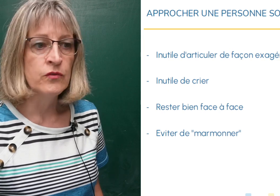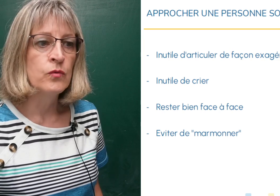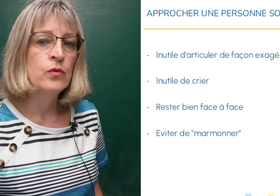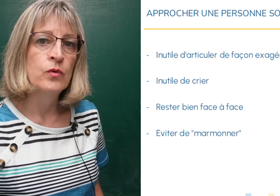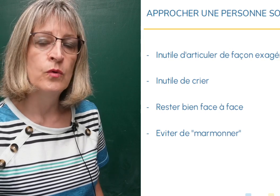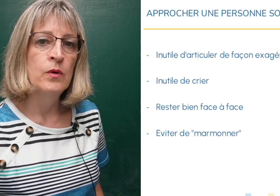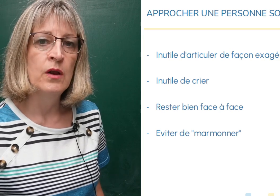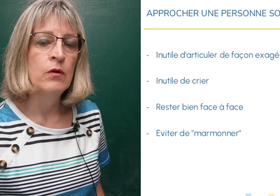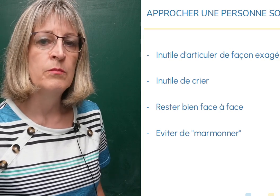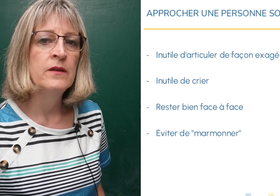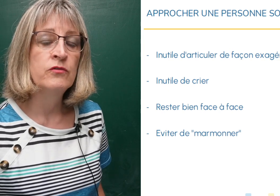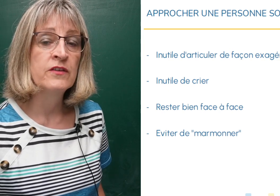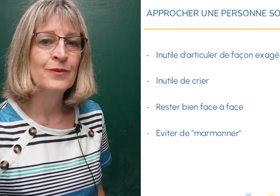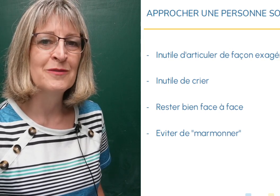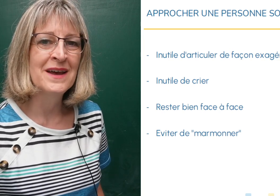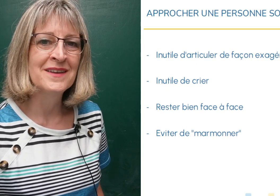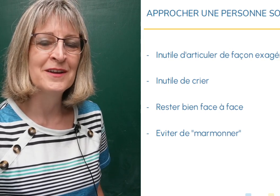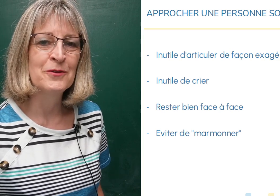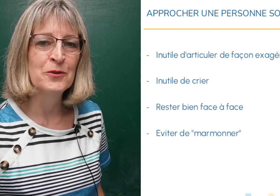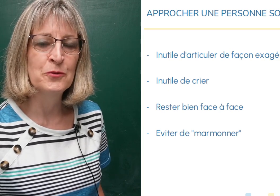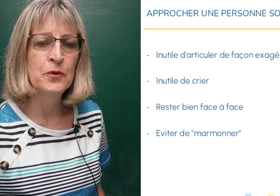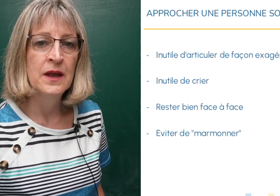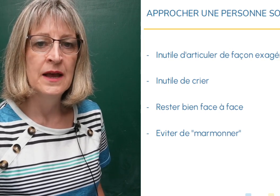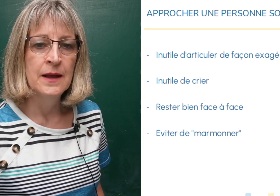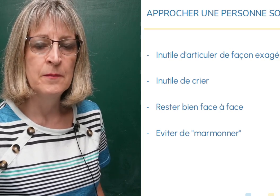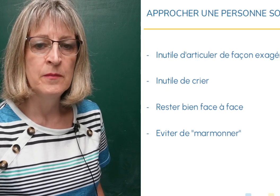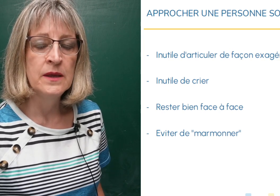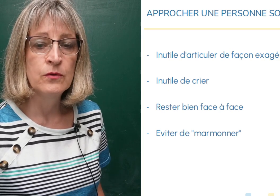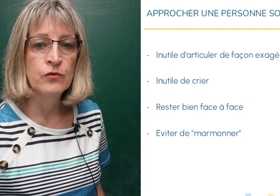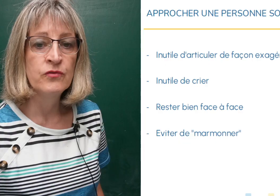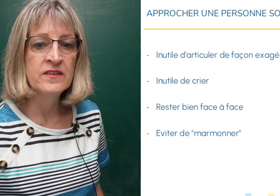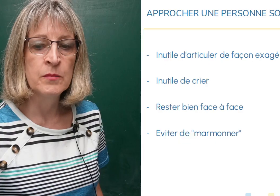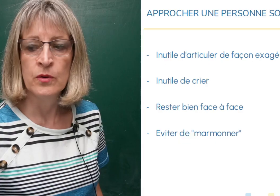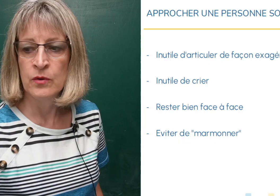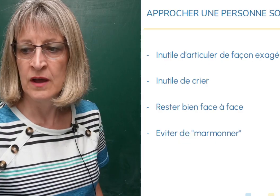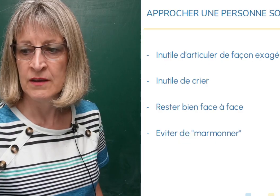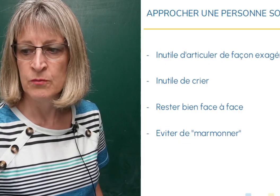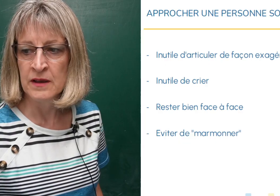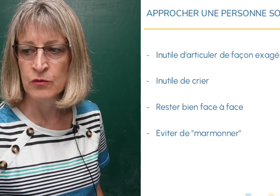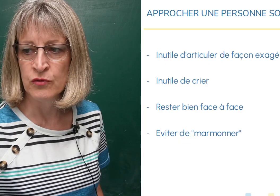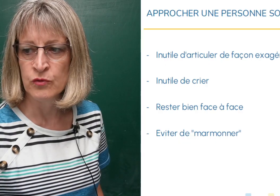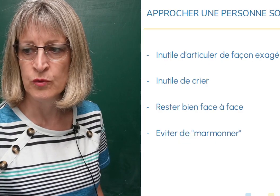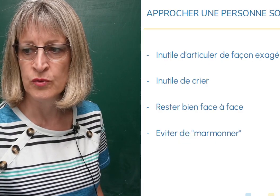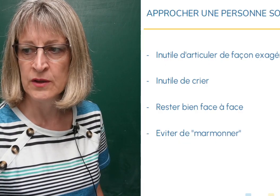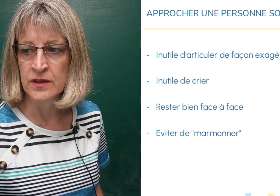façon, alors pas de façon experte, hein, entendons-nous, hein, mais suffisamment avec une personne sourde pour l'accueillir,